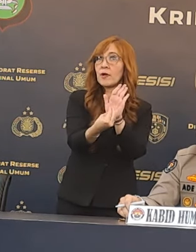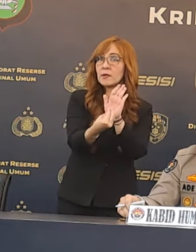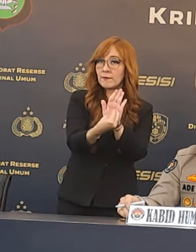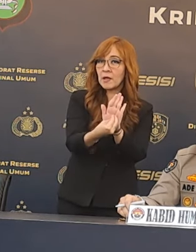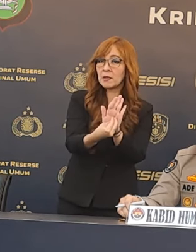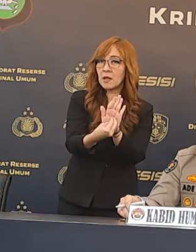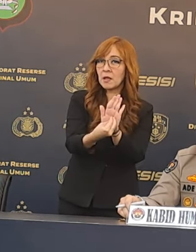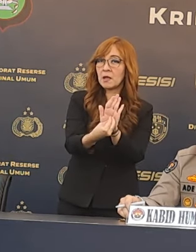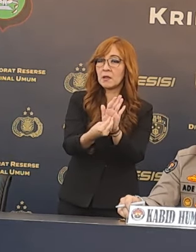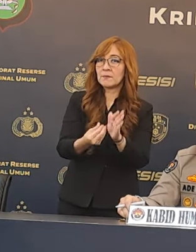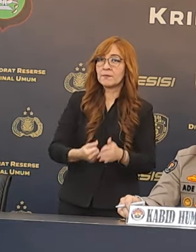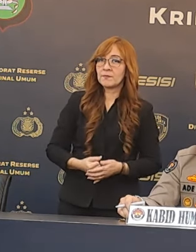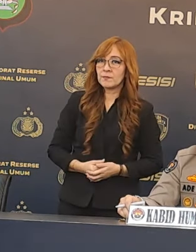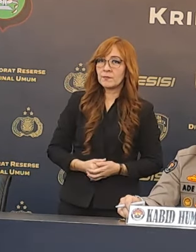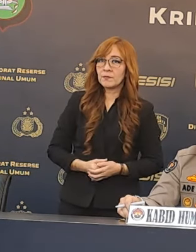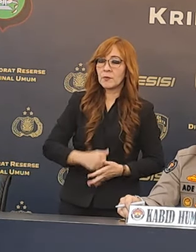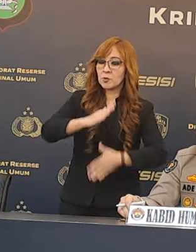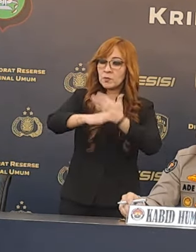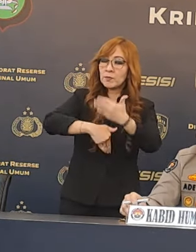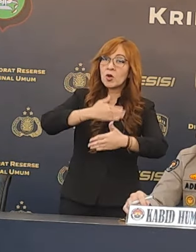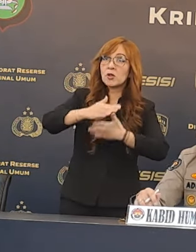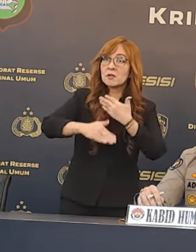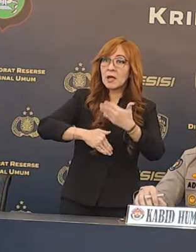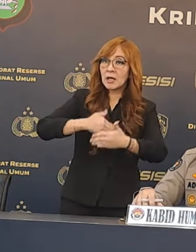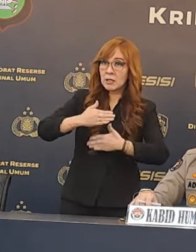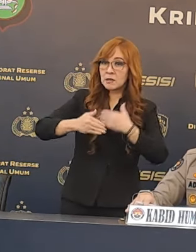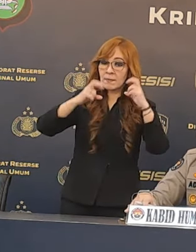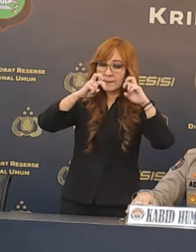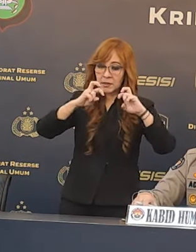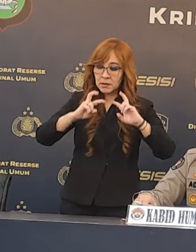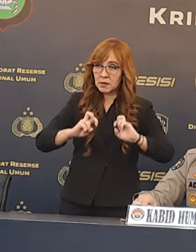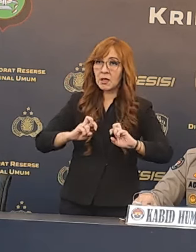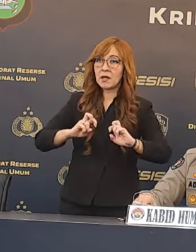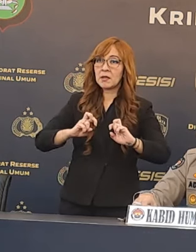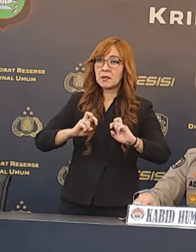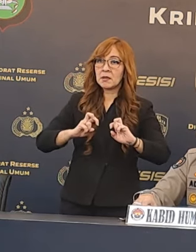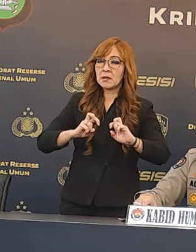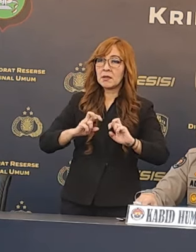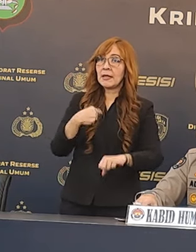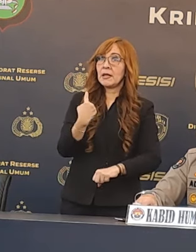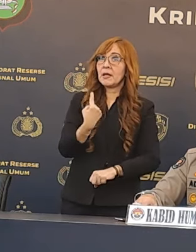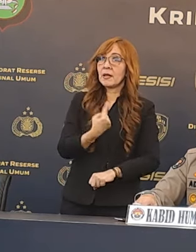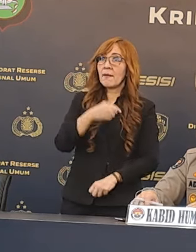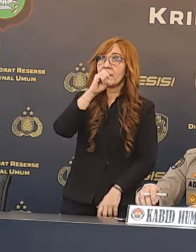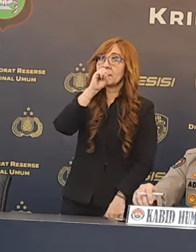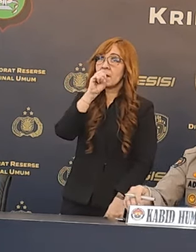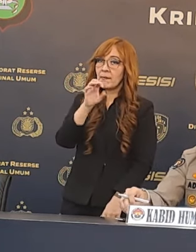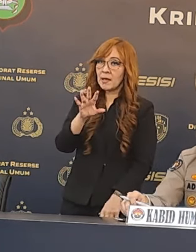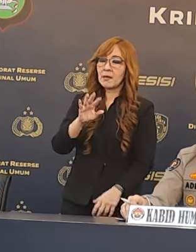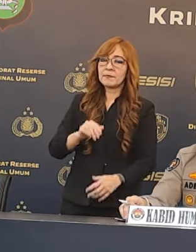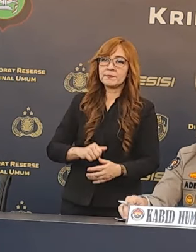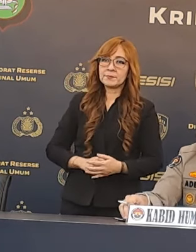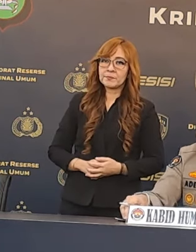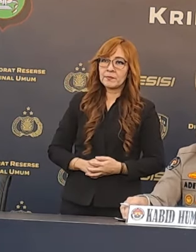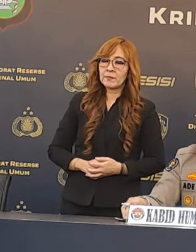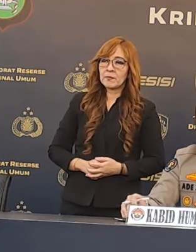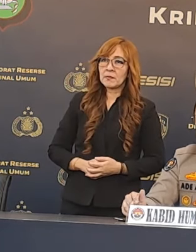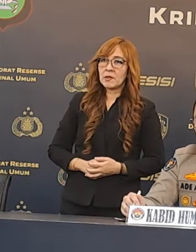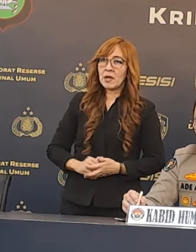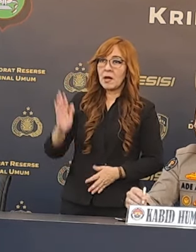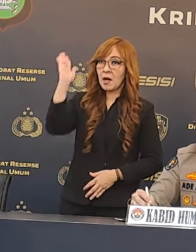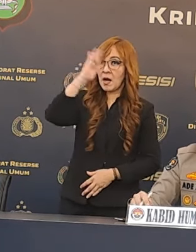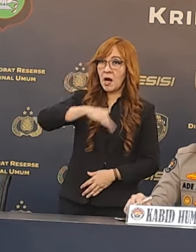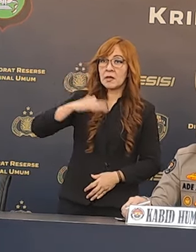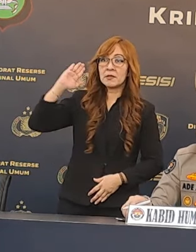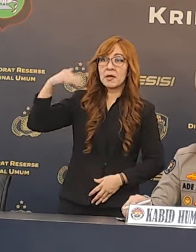fakta-fakta di dalam proses penyidikan kami sampaikan sebagai berikut, bahwa pada hari